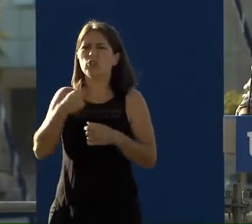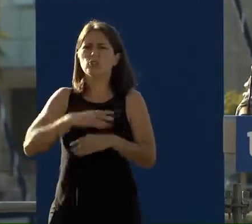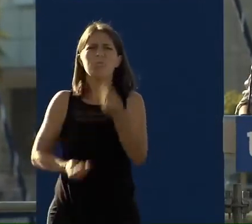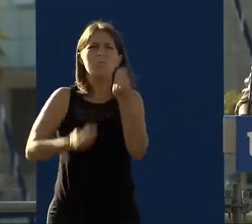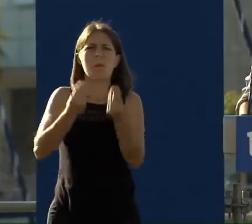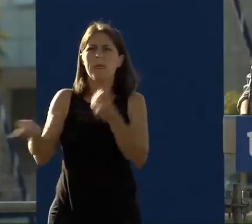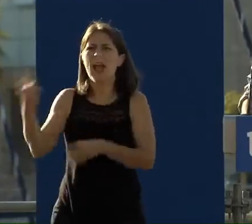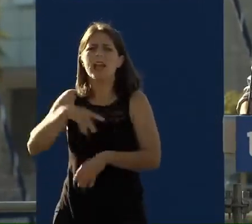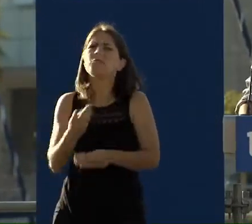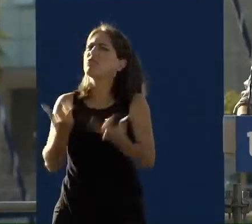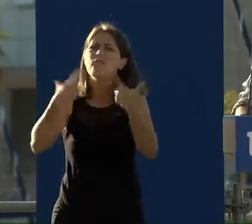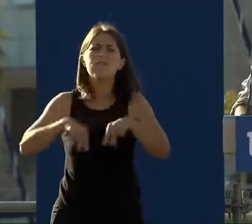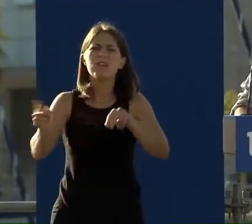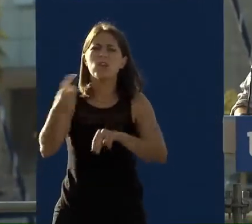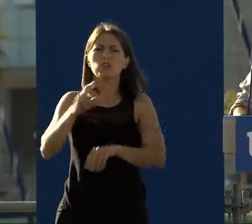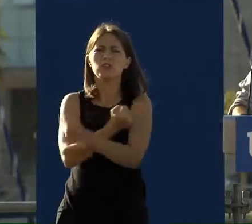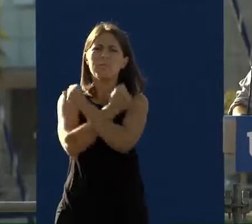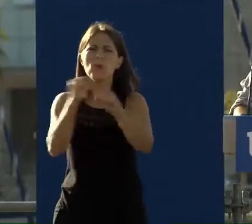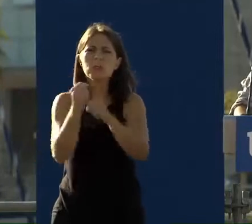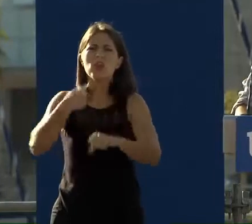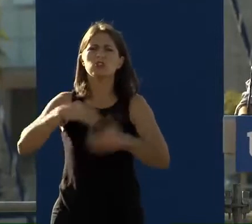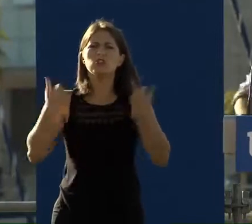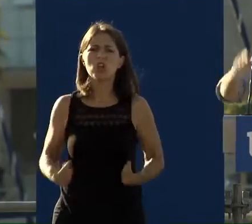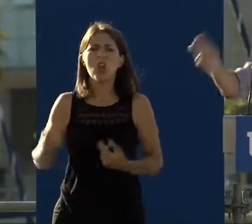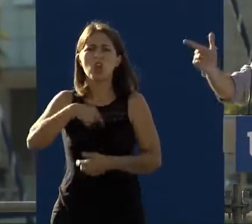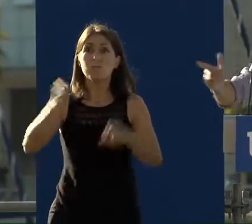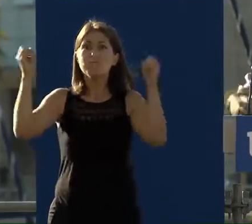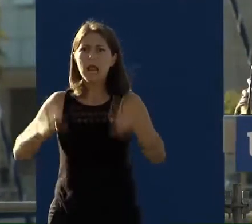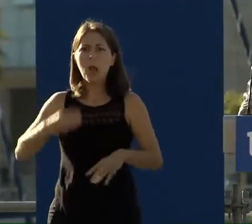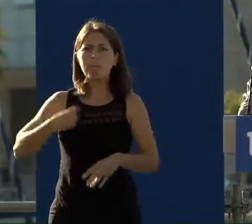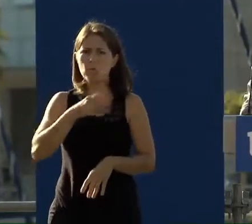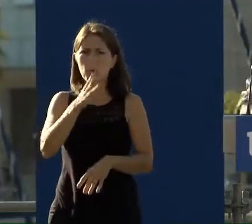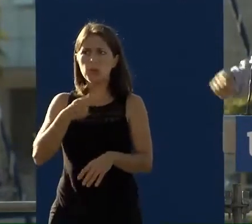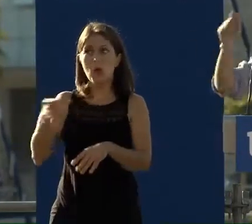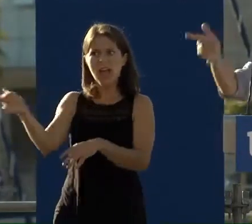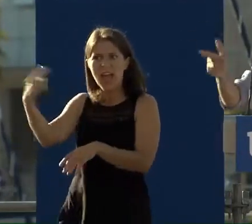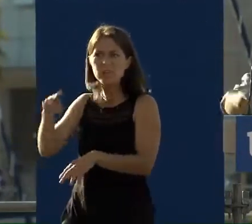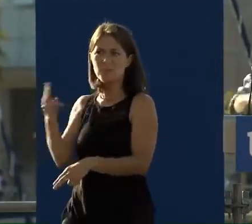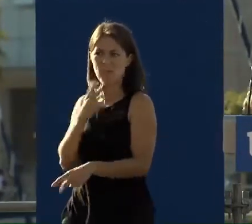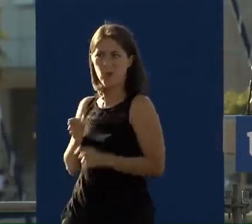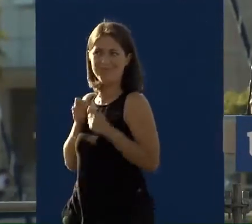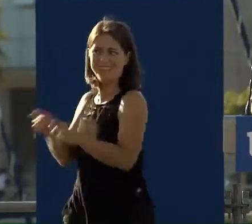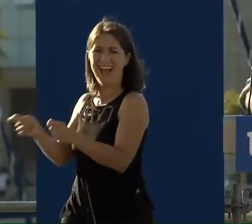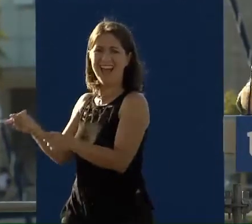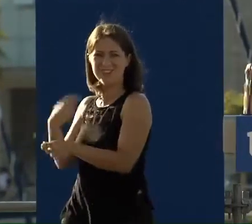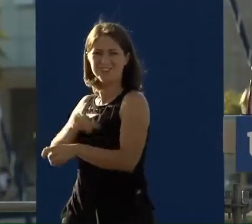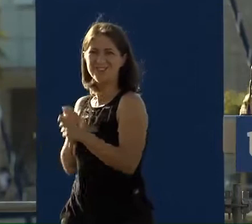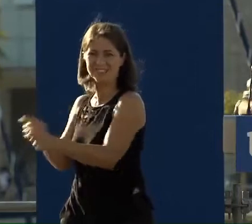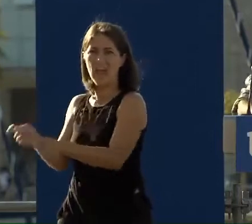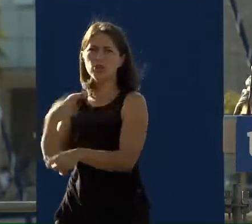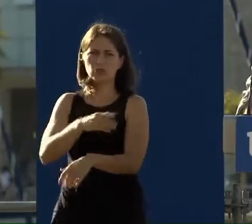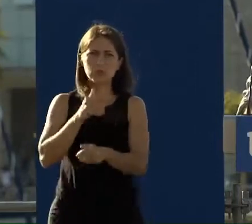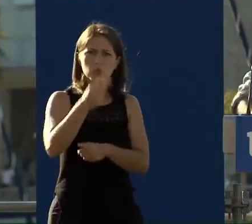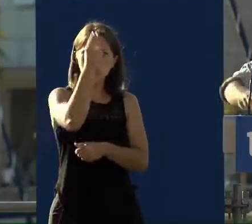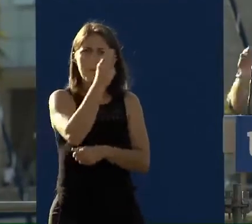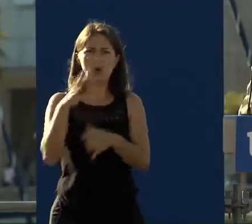primavera que non quere rematar, somos o imposible, somos o milagro, e por iso nos teñen medo, así que non os quezades, este domingo imos